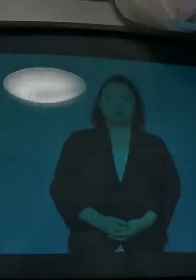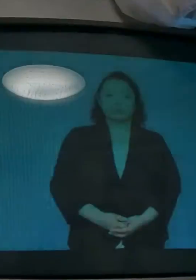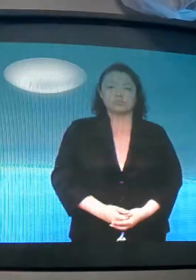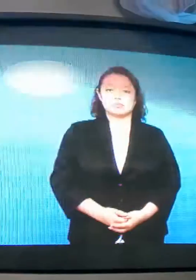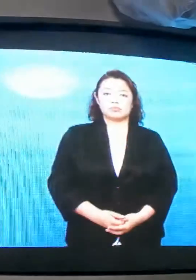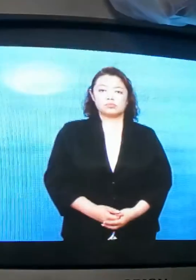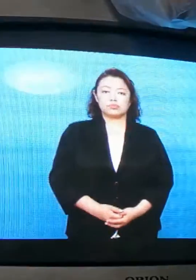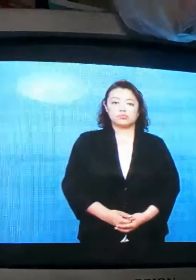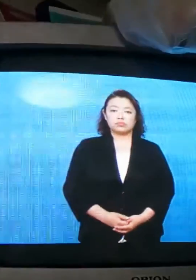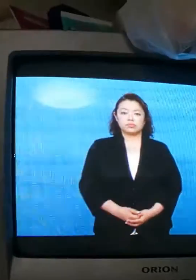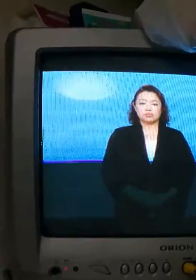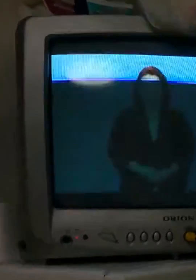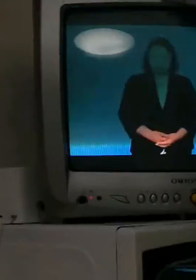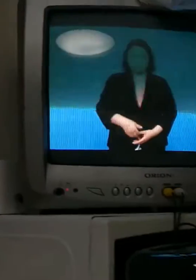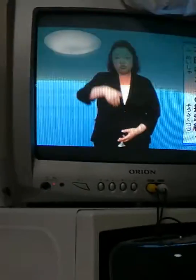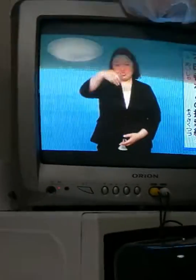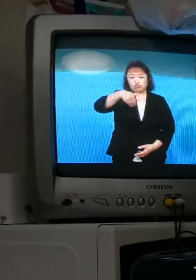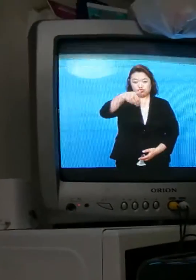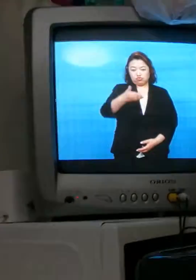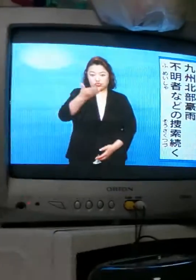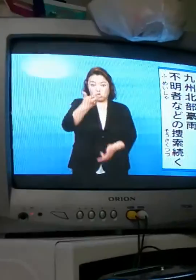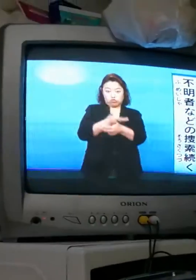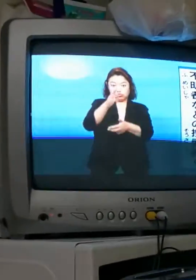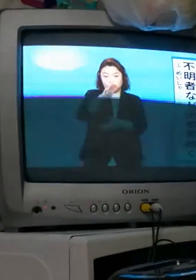Даже вот так вот. Новости